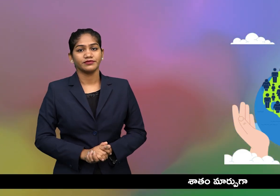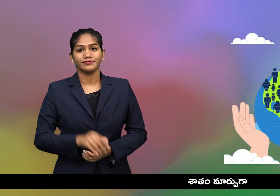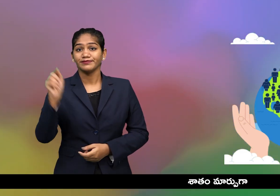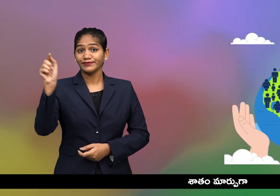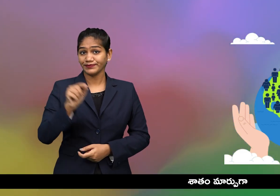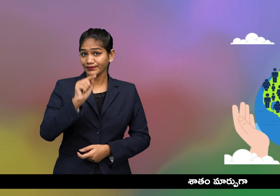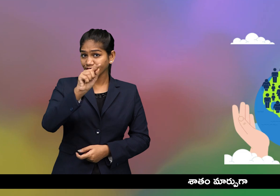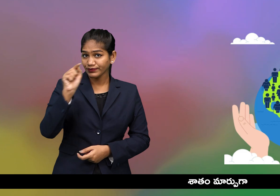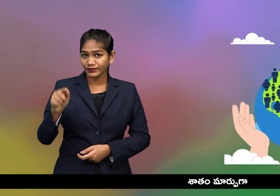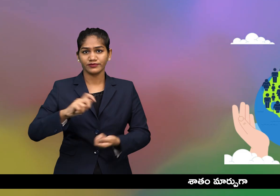శాతం మార్పుగా